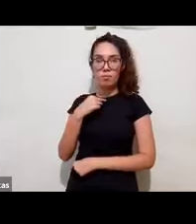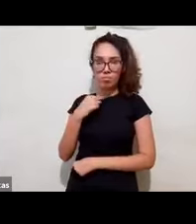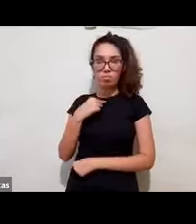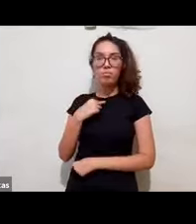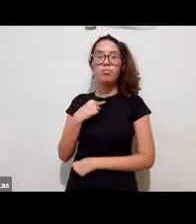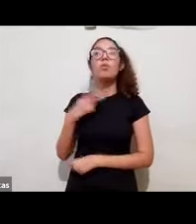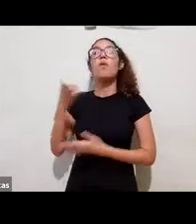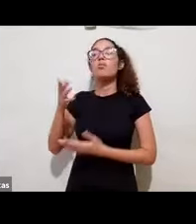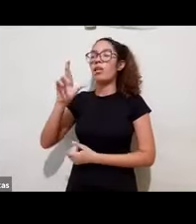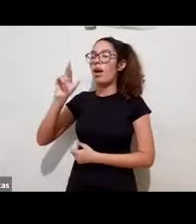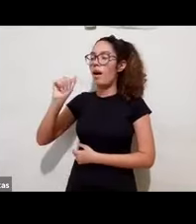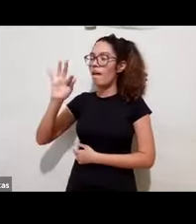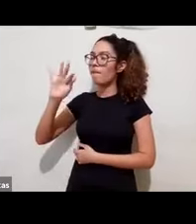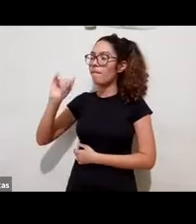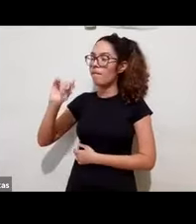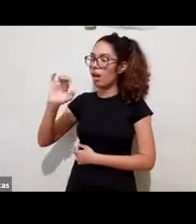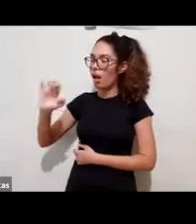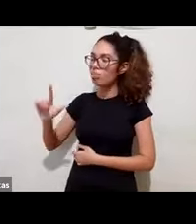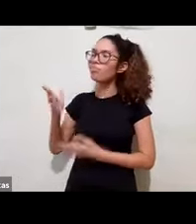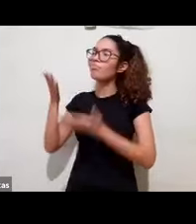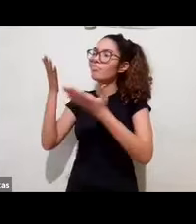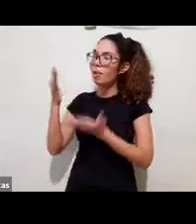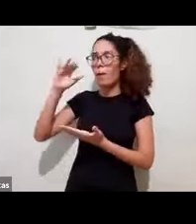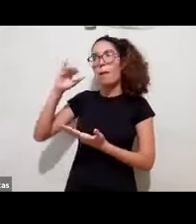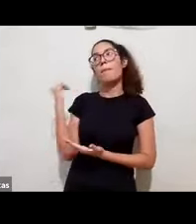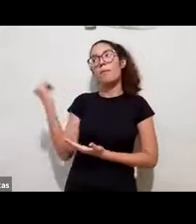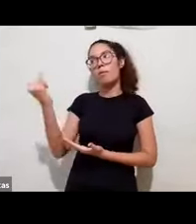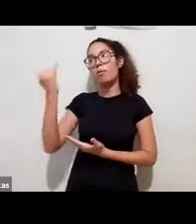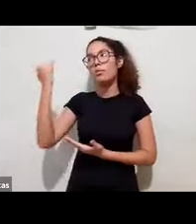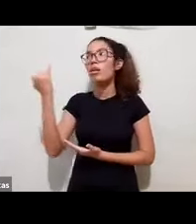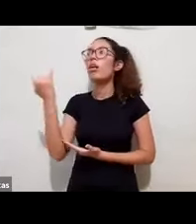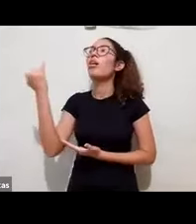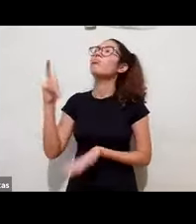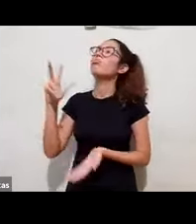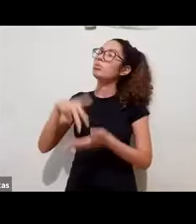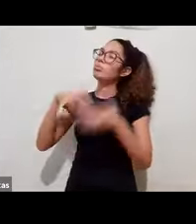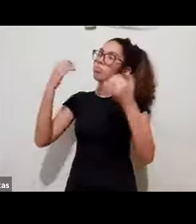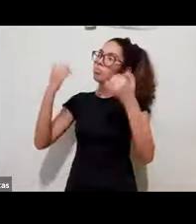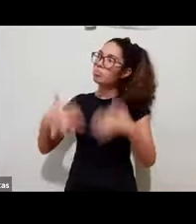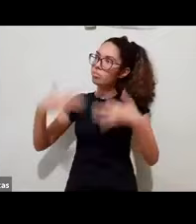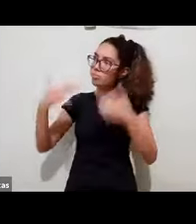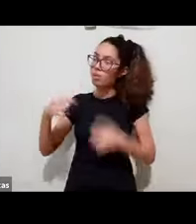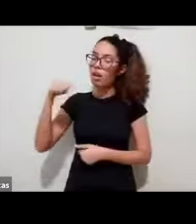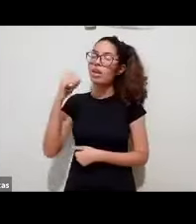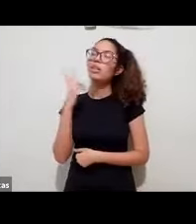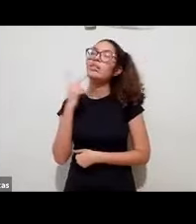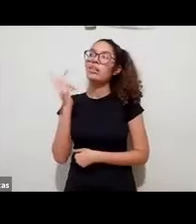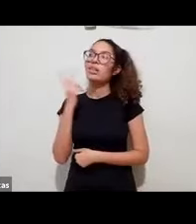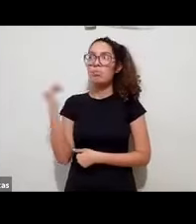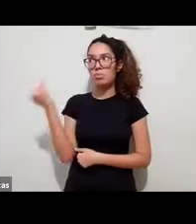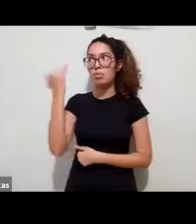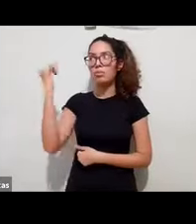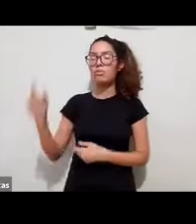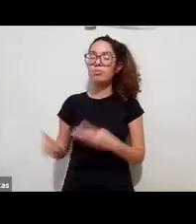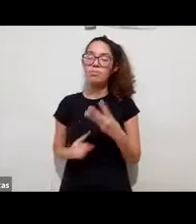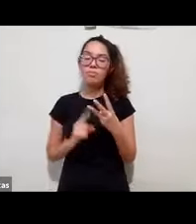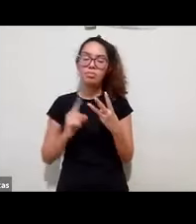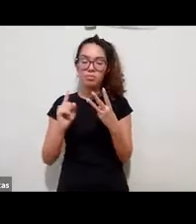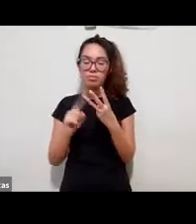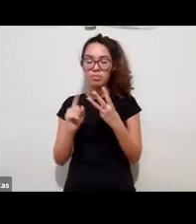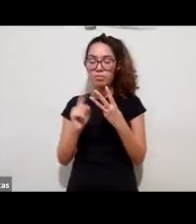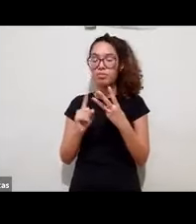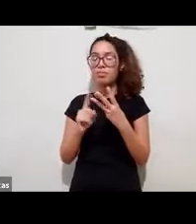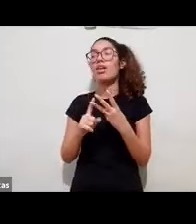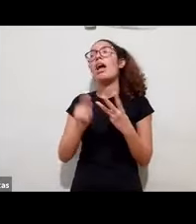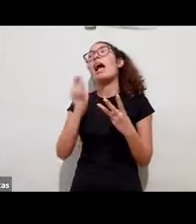contribuições para a gente, e de todo o coletivo antiproibicionista do Ceará, é extremamente relevante. Outra, que é um esforço que a gente ainda está